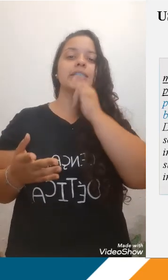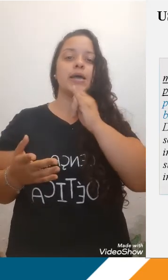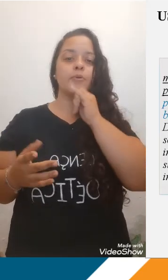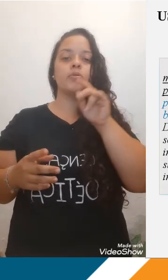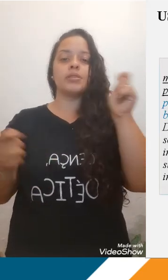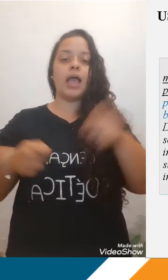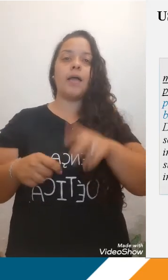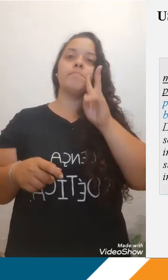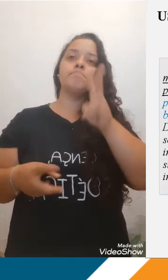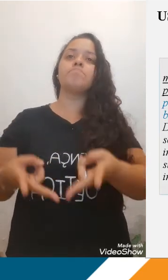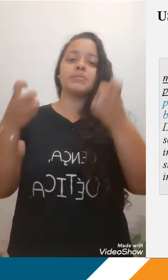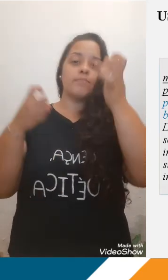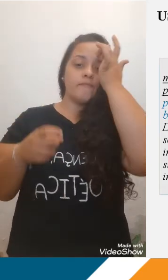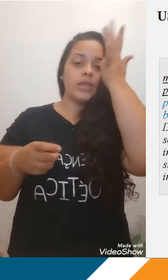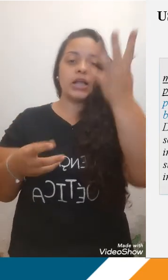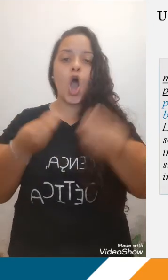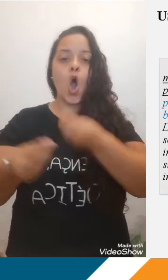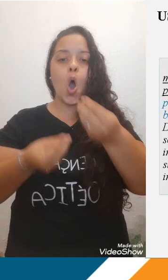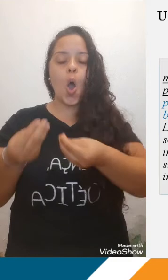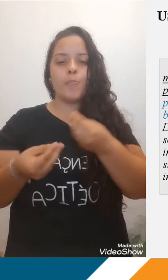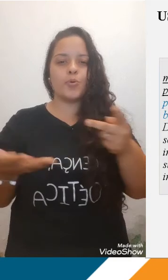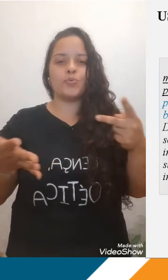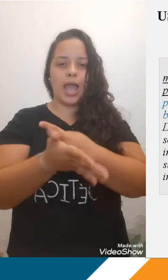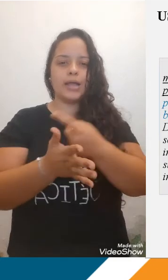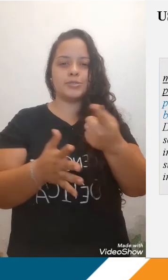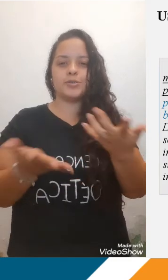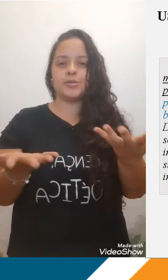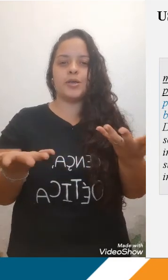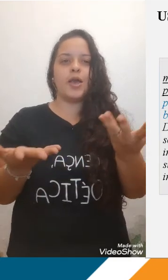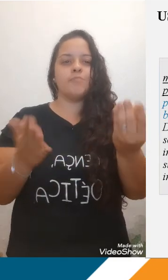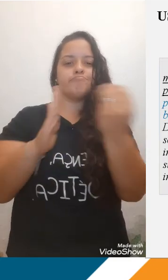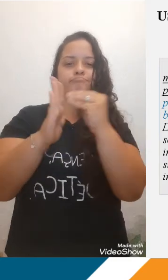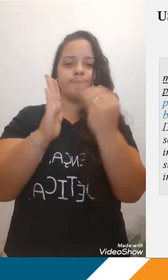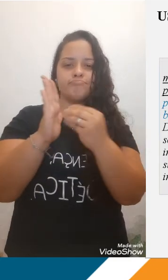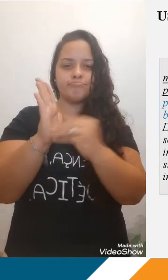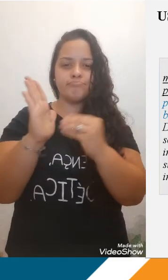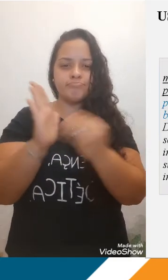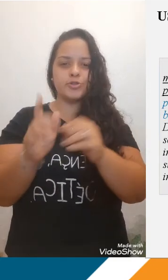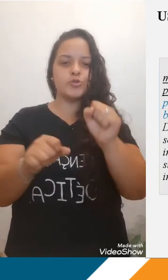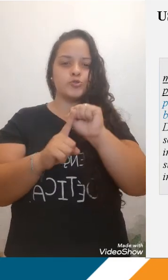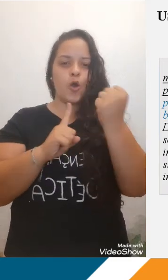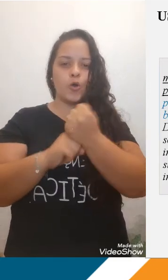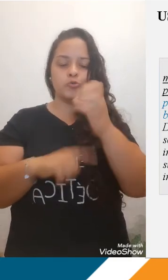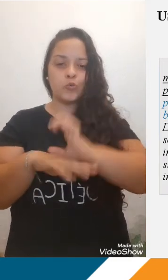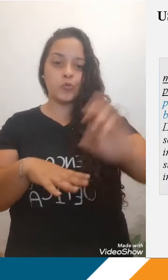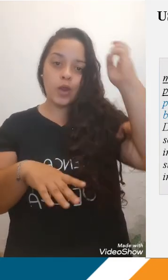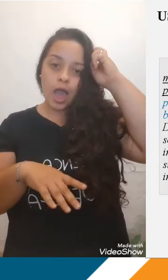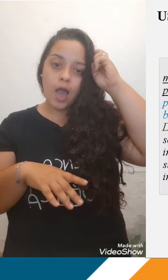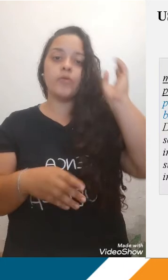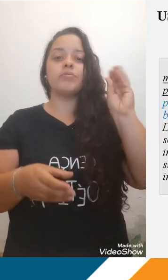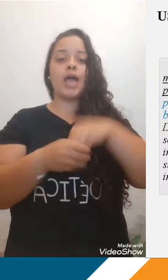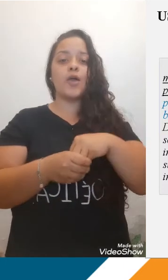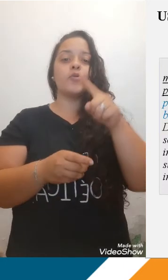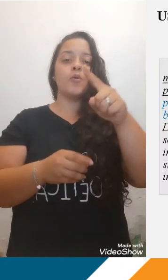conseguem perceber com mais facilidade como funciona a inclusão de um repertório sociocultural dentro